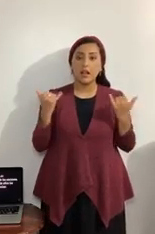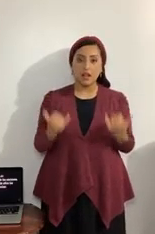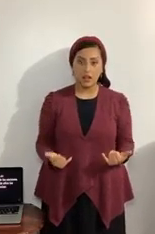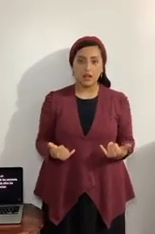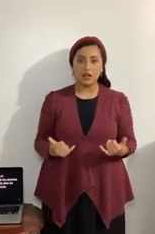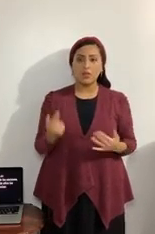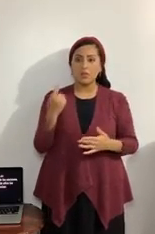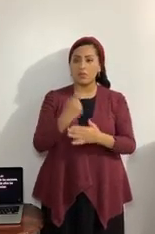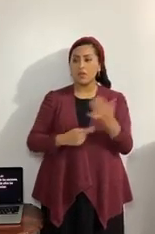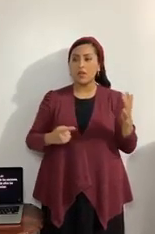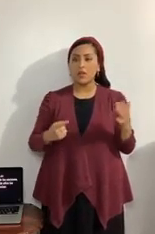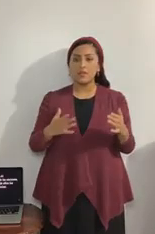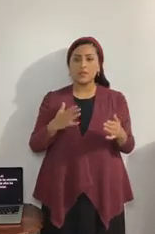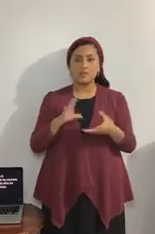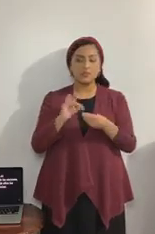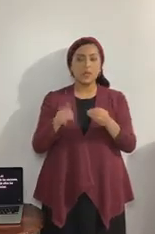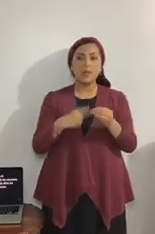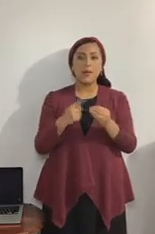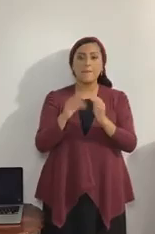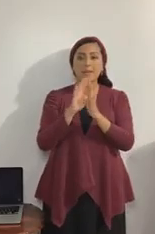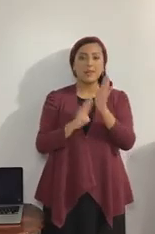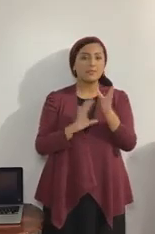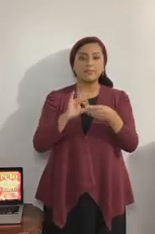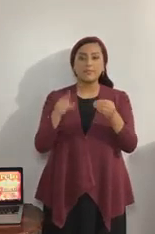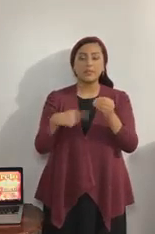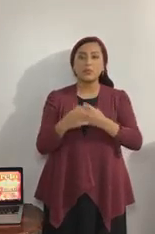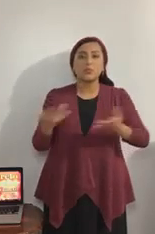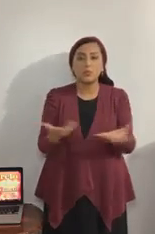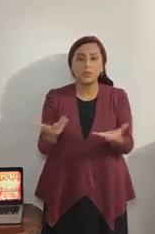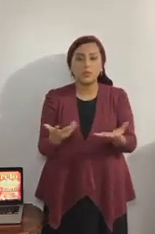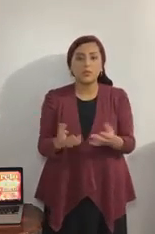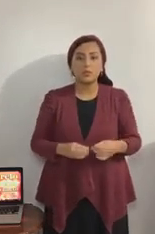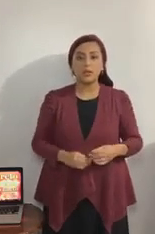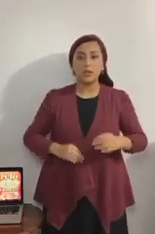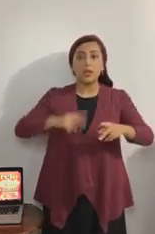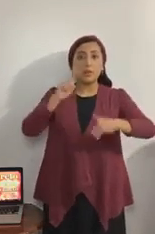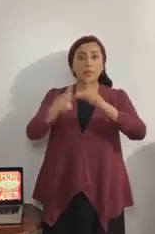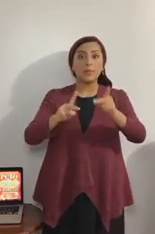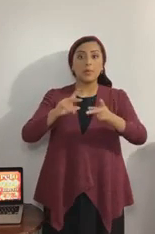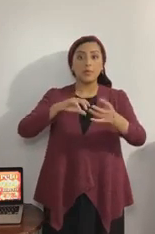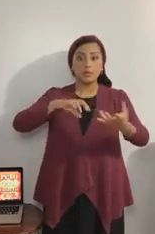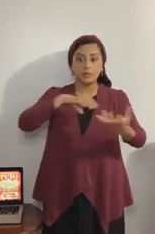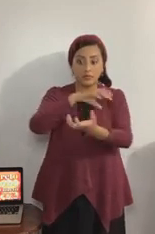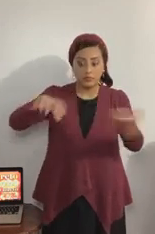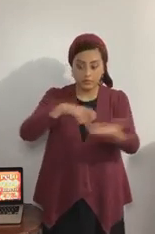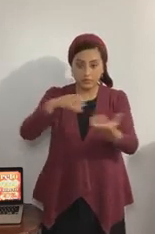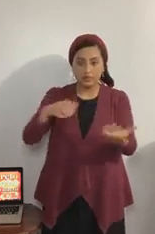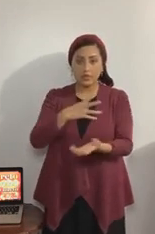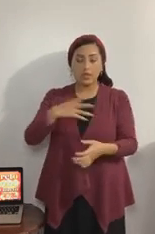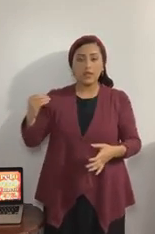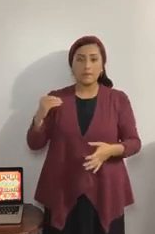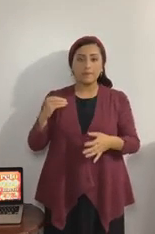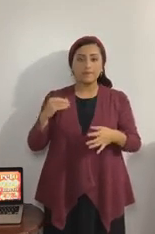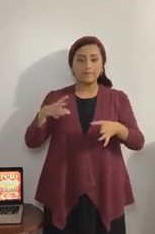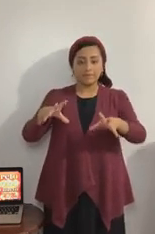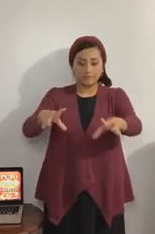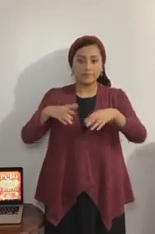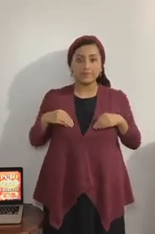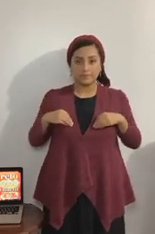está hablando aquí la Tanaj? El pueblo se mezcló y obtuvo tradiciones de hombres